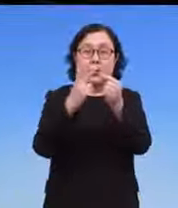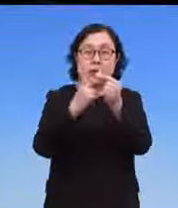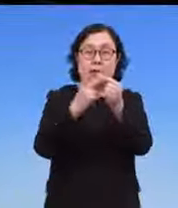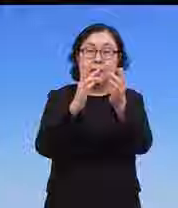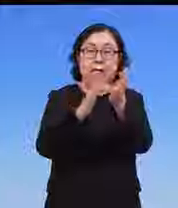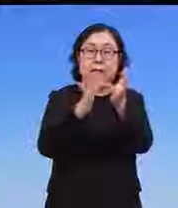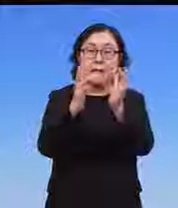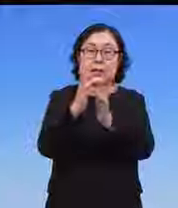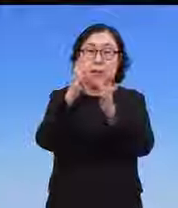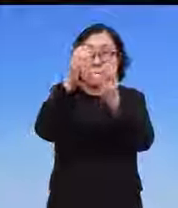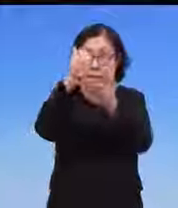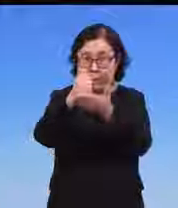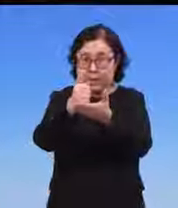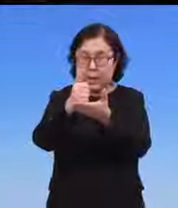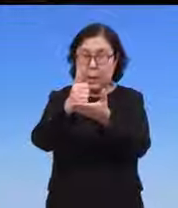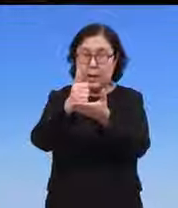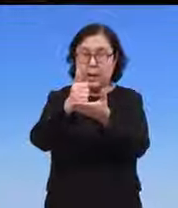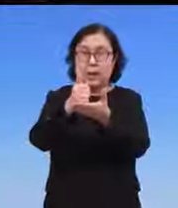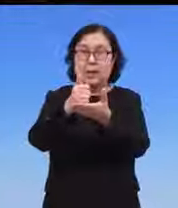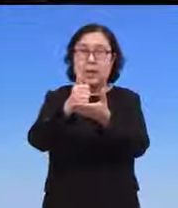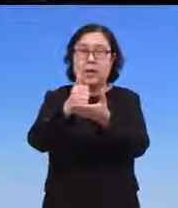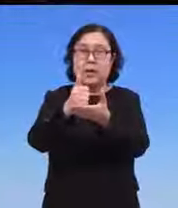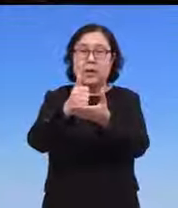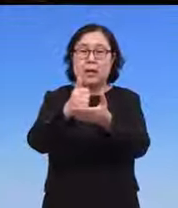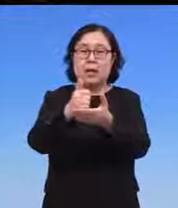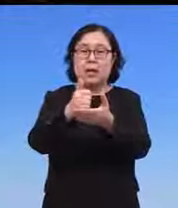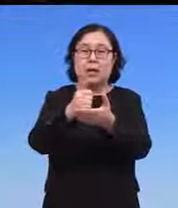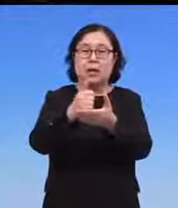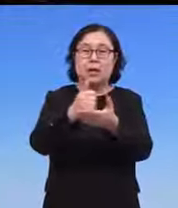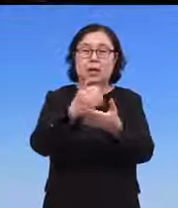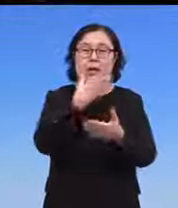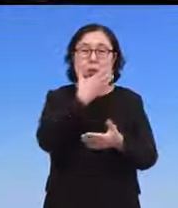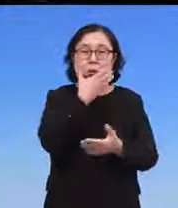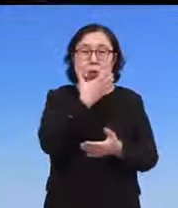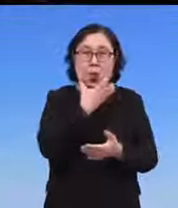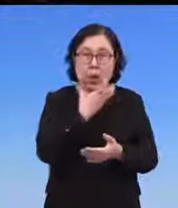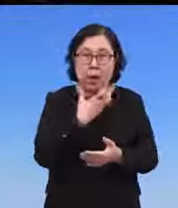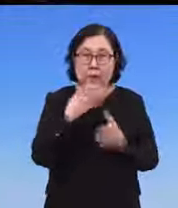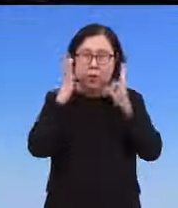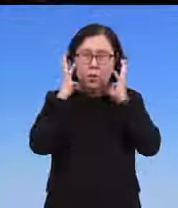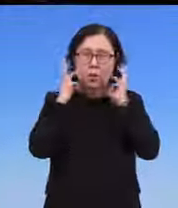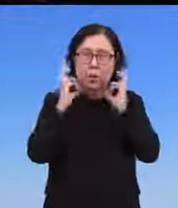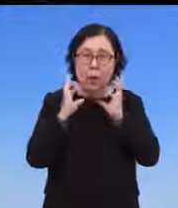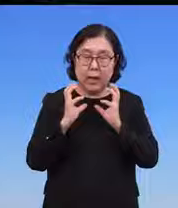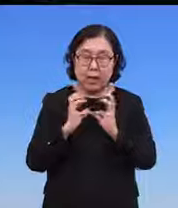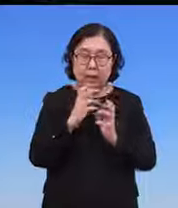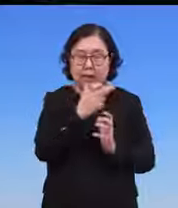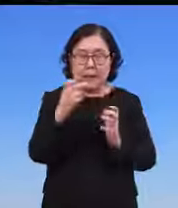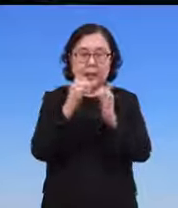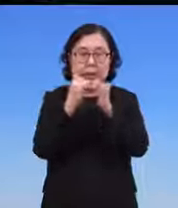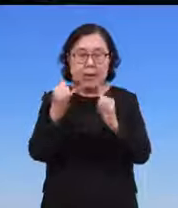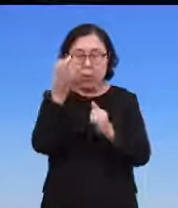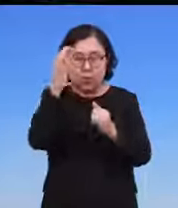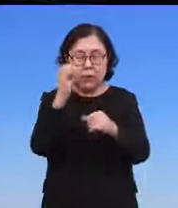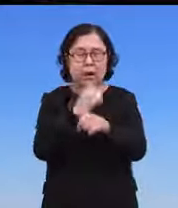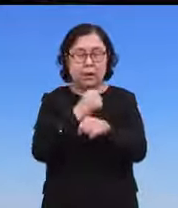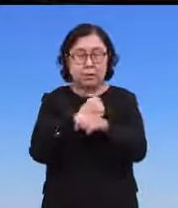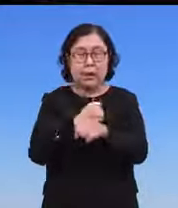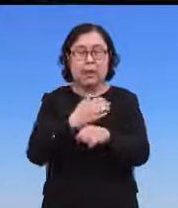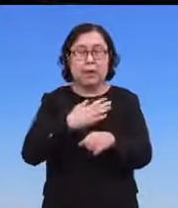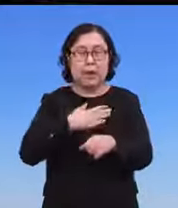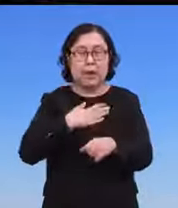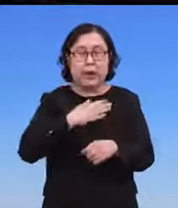여기니까 예수 그리스도께서, 주님께서 그를 큰 자라고 인정해 주시는 겁니다. 마태복음 11장